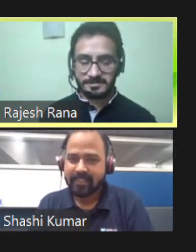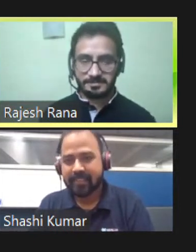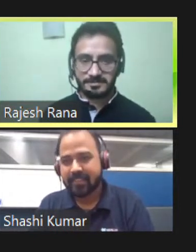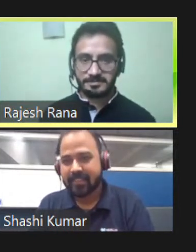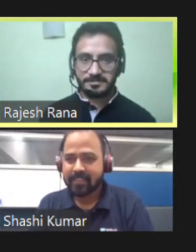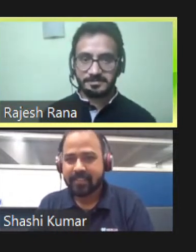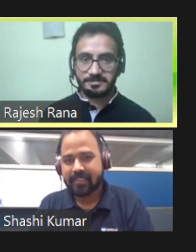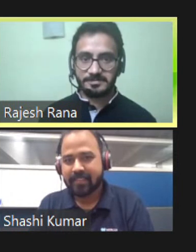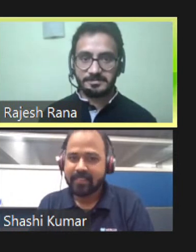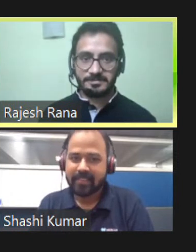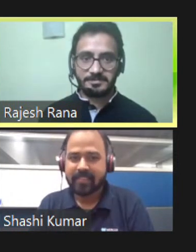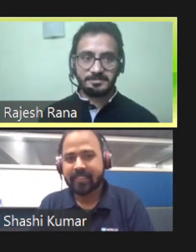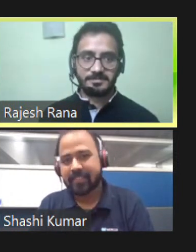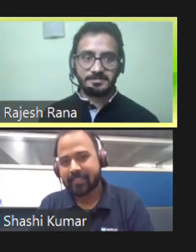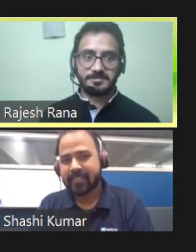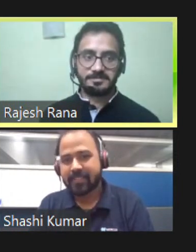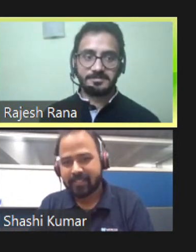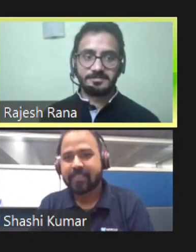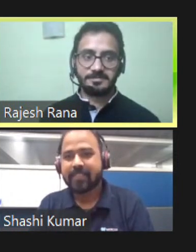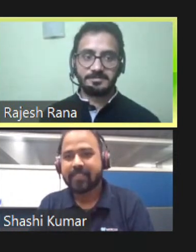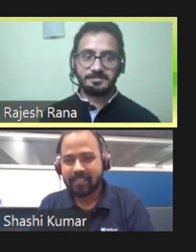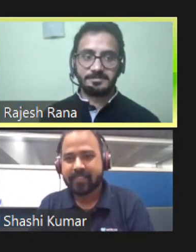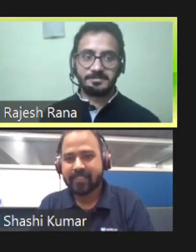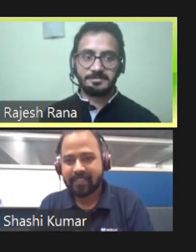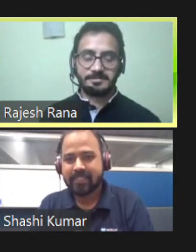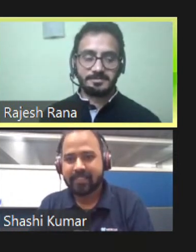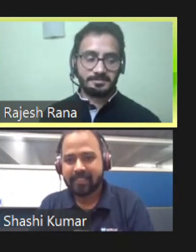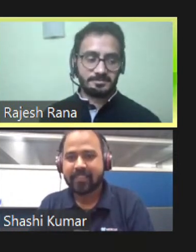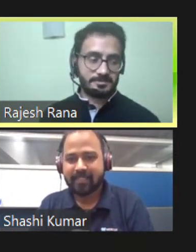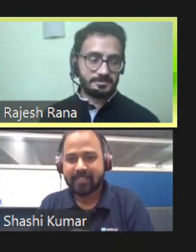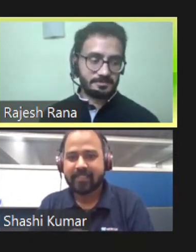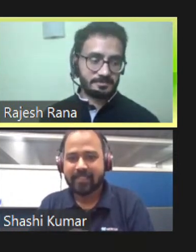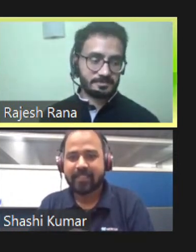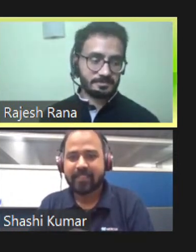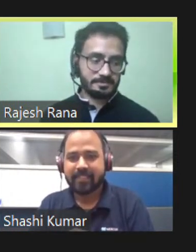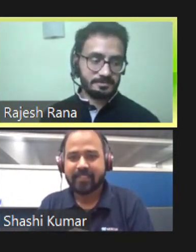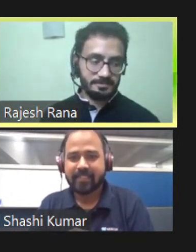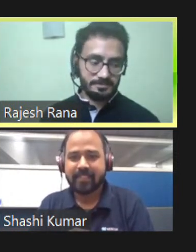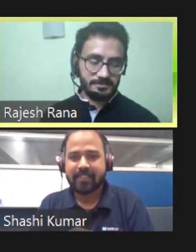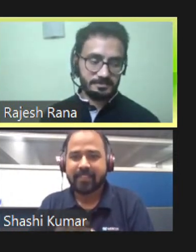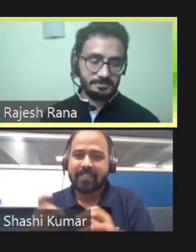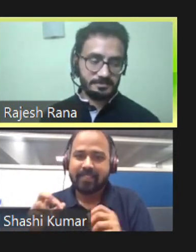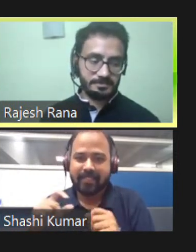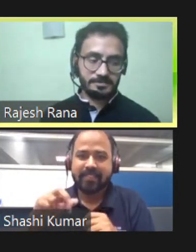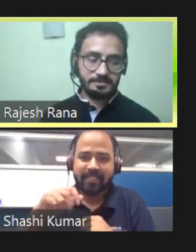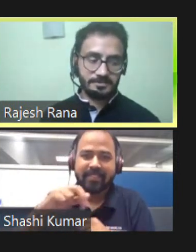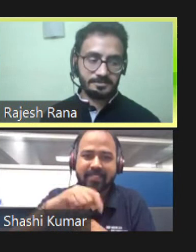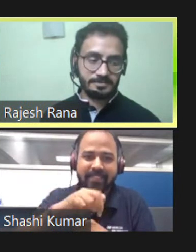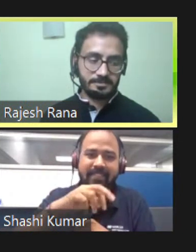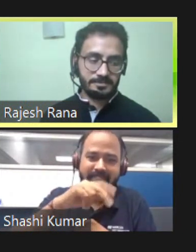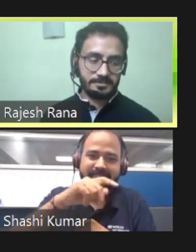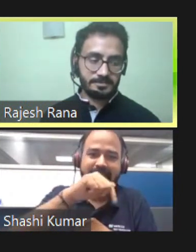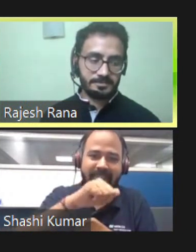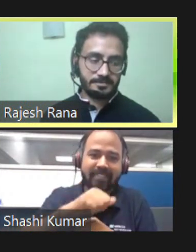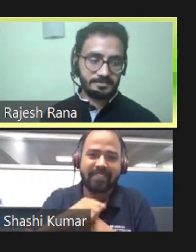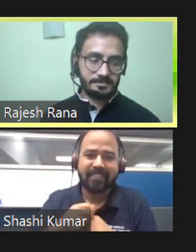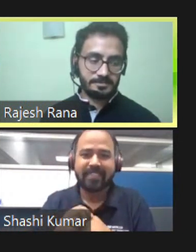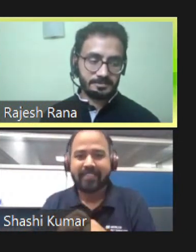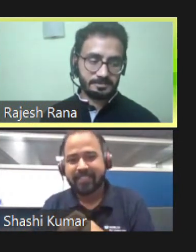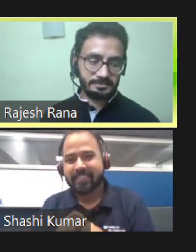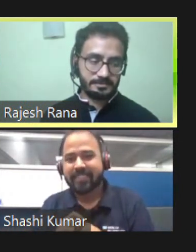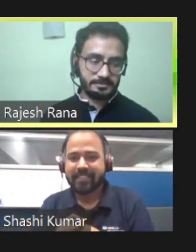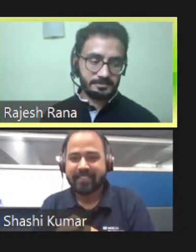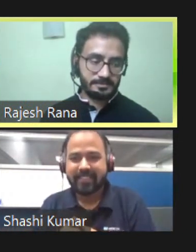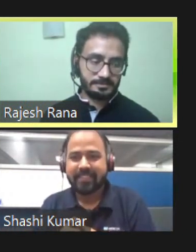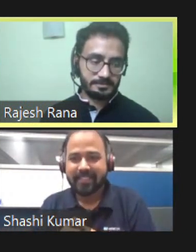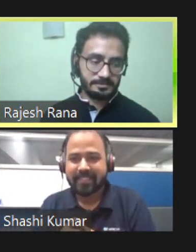फिक्के नहीं लाए है सच्ची गुड़िया तेरे लिए हाथ रब अगे जुड़िया मैं जदों तेरे ख्वाबां वाली रात